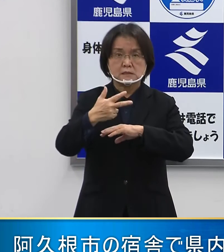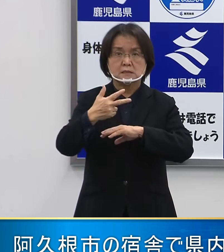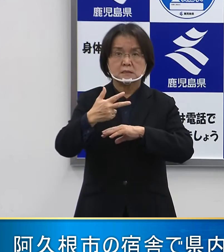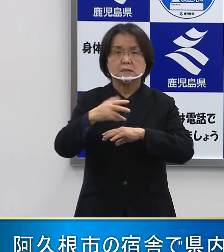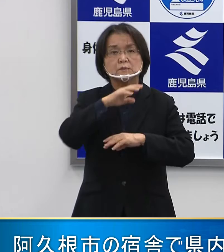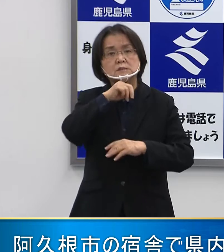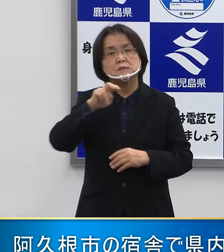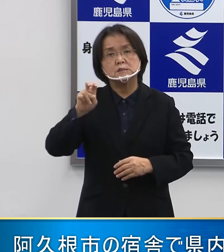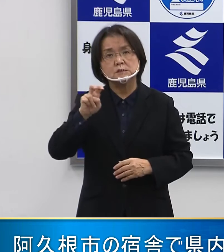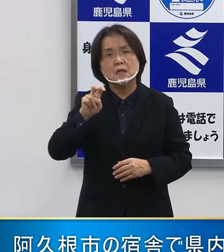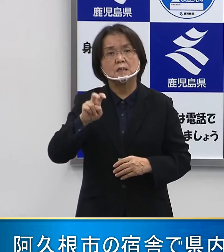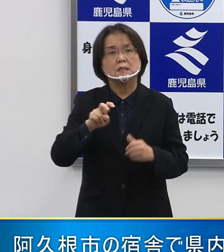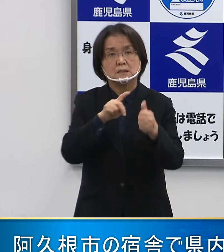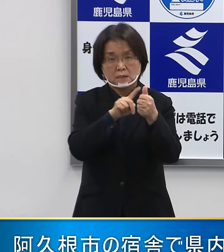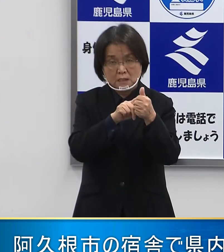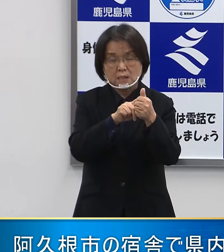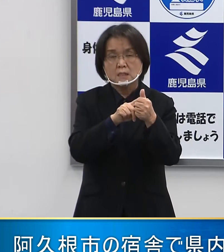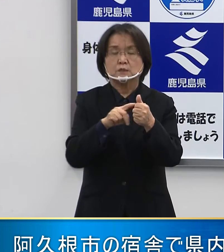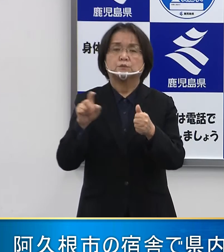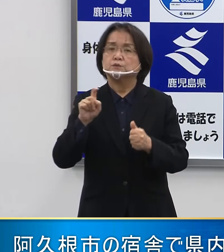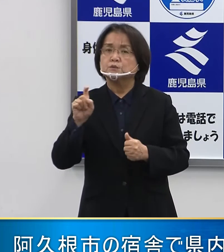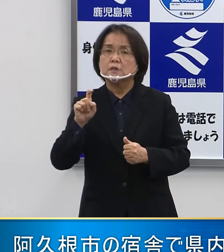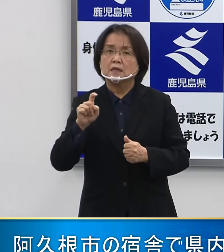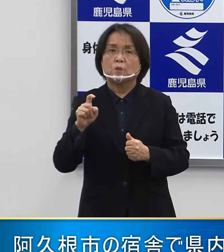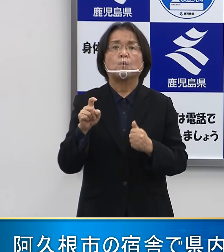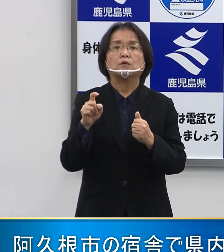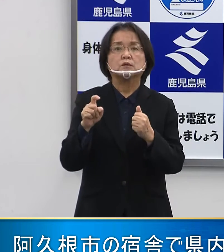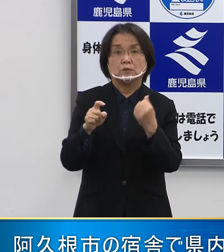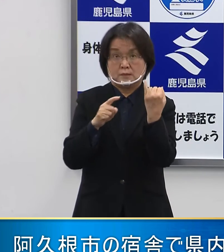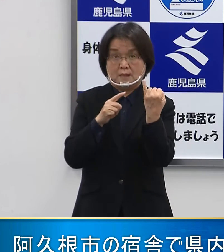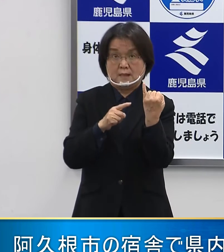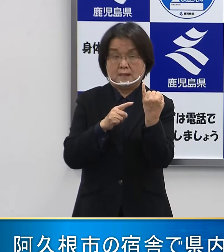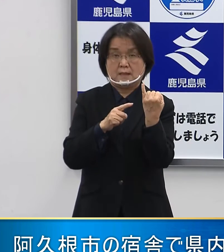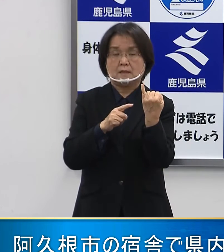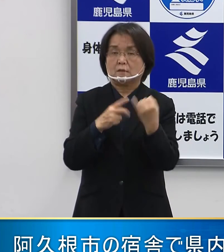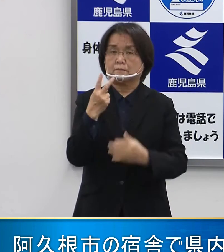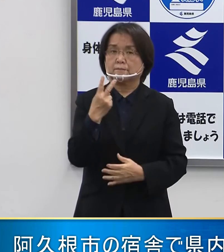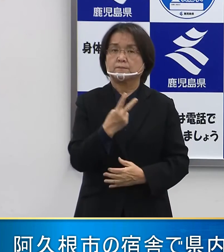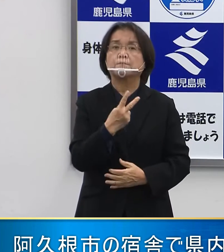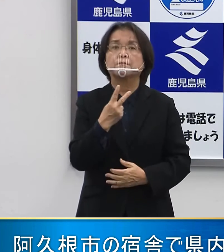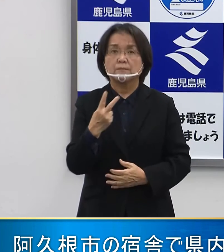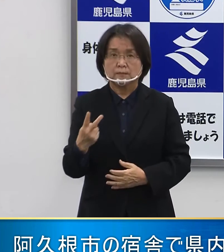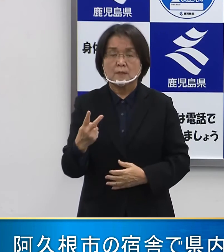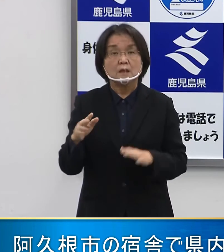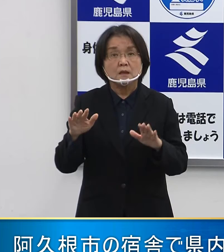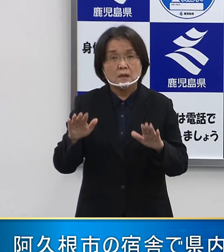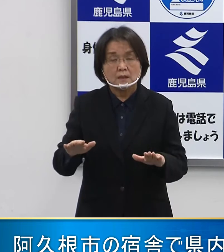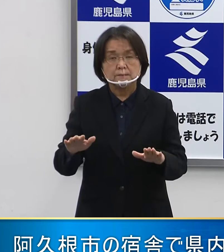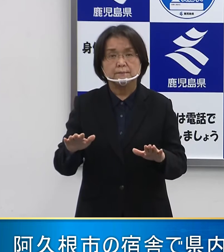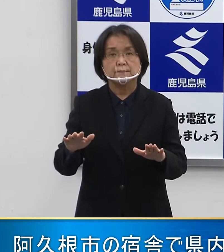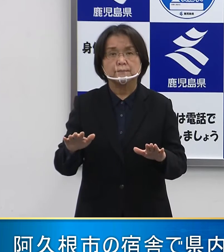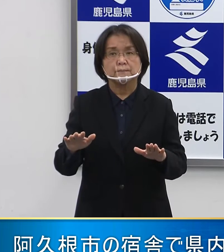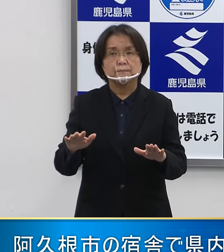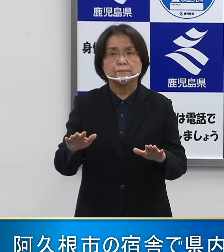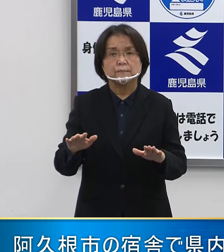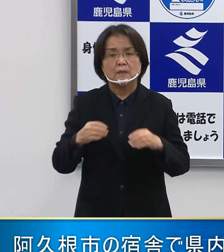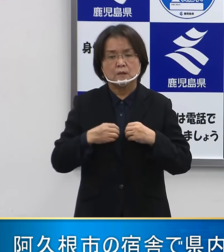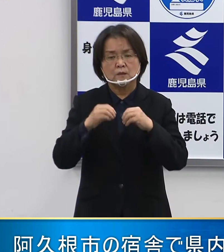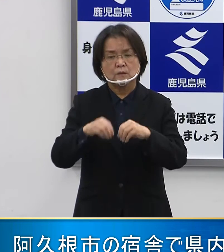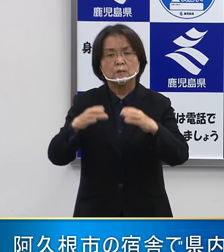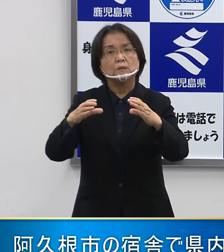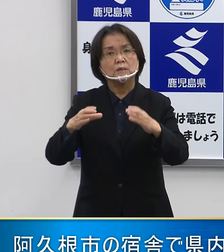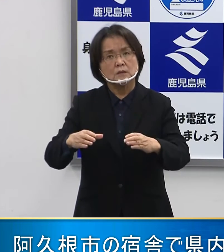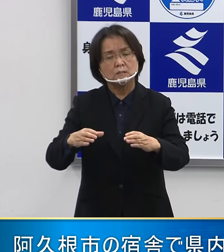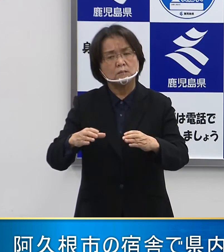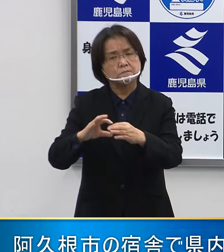代の男性10代の女性ですこの2名については現時点でクラスターとの関連